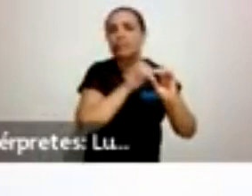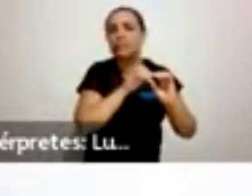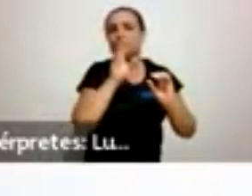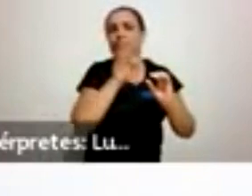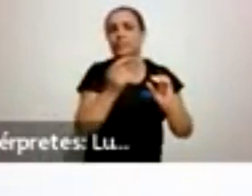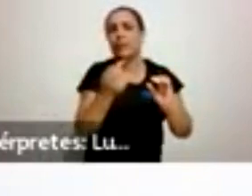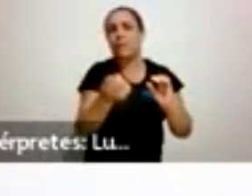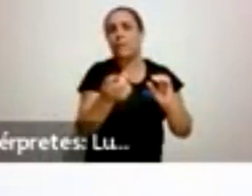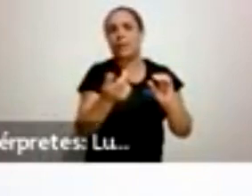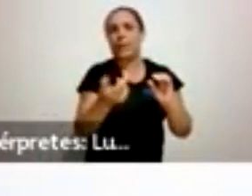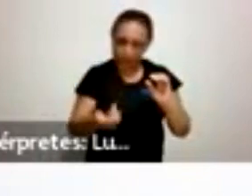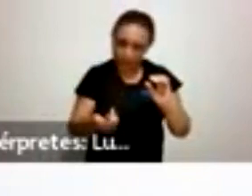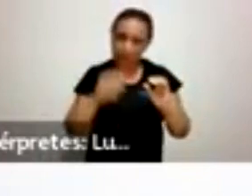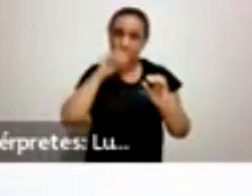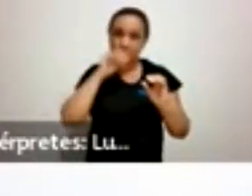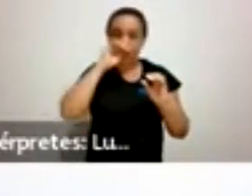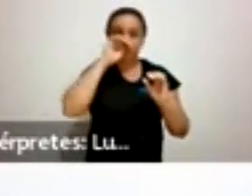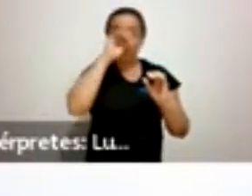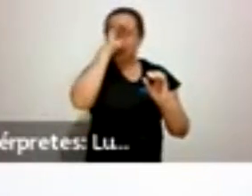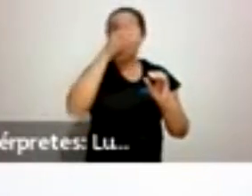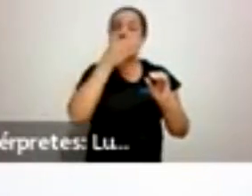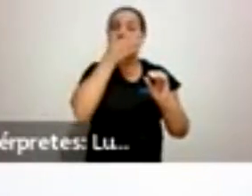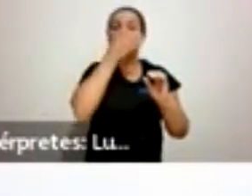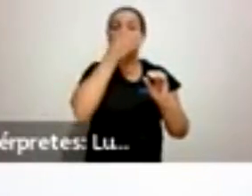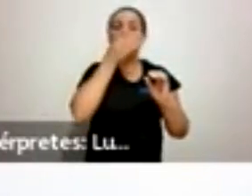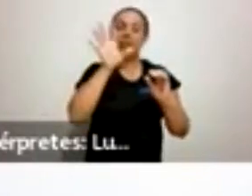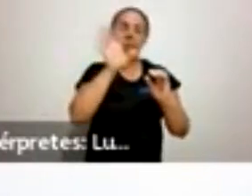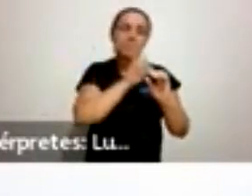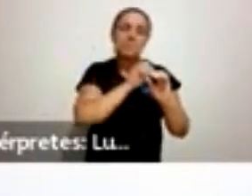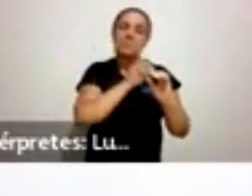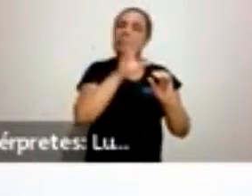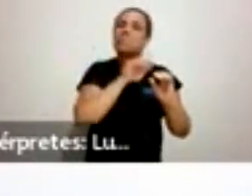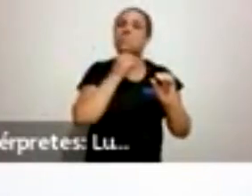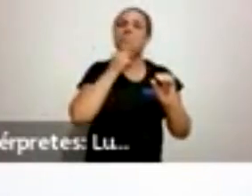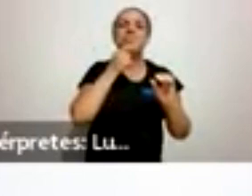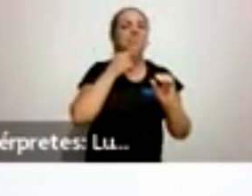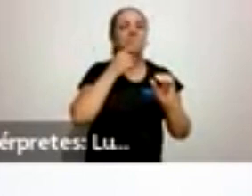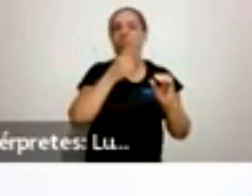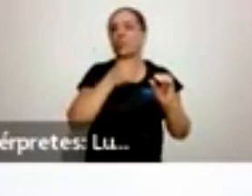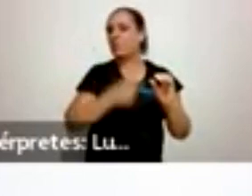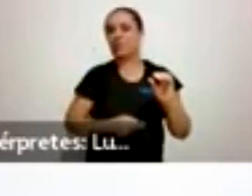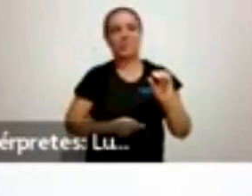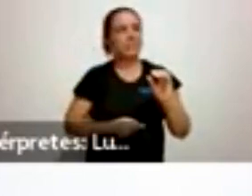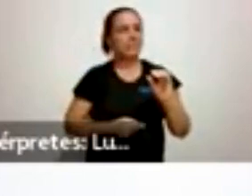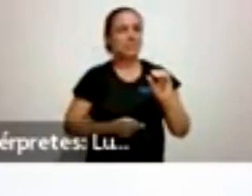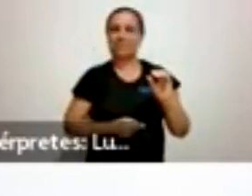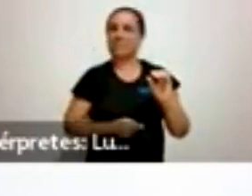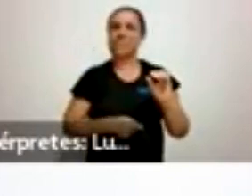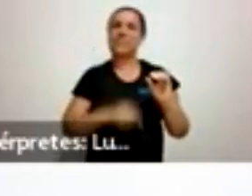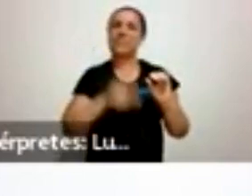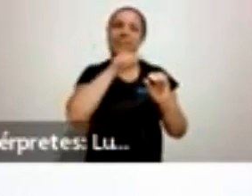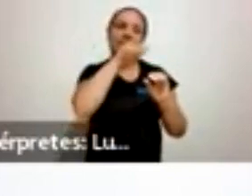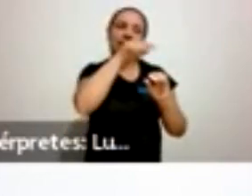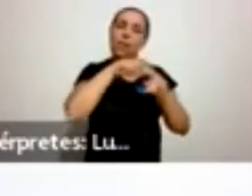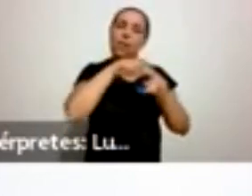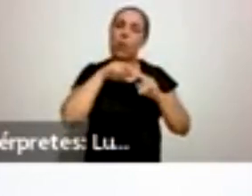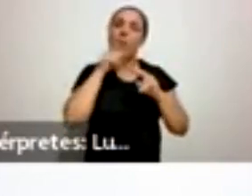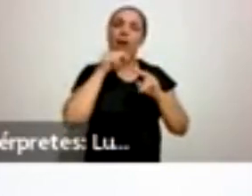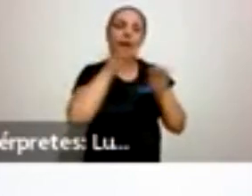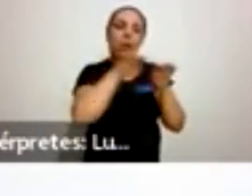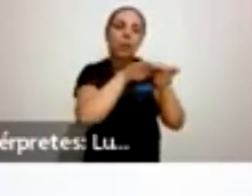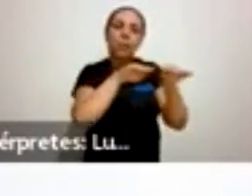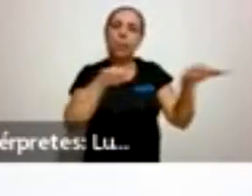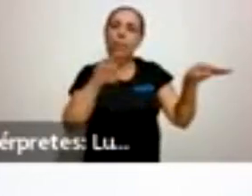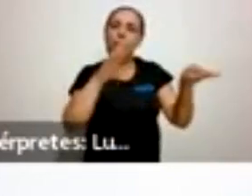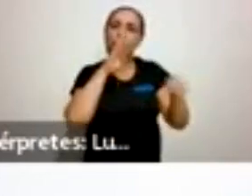célula funcione plenamente. Aqui ela não consegue ter a hidratação total, você não consegue ter uma